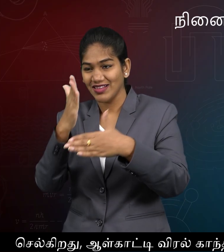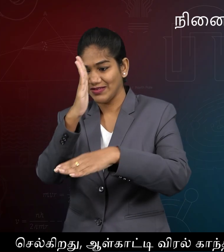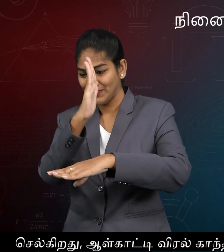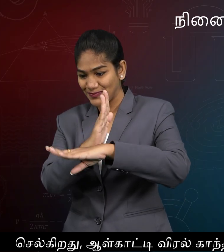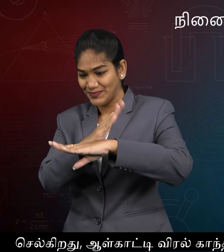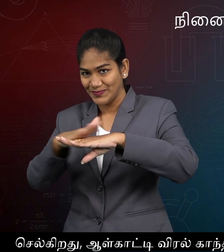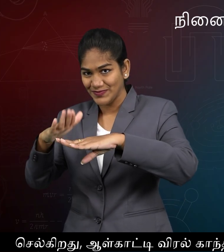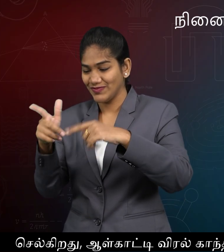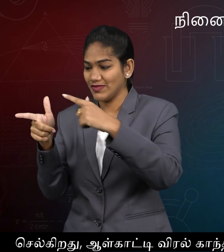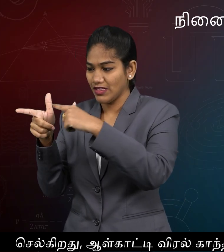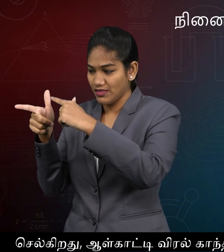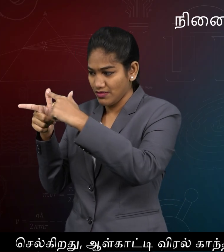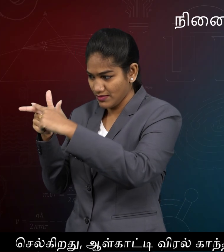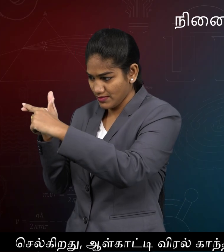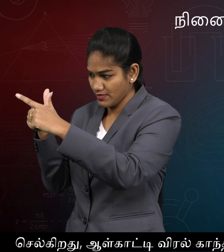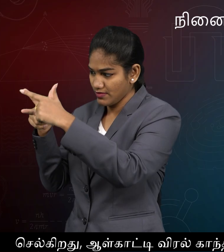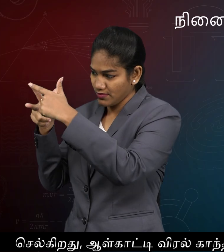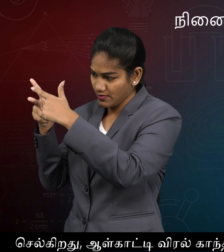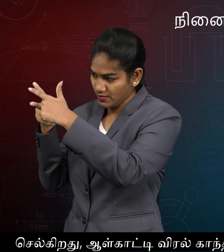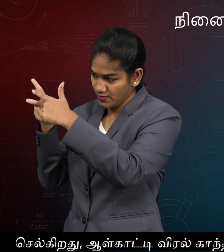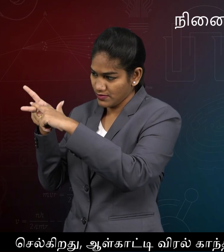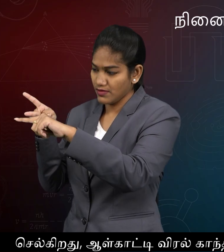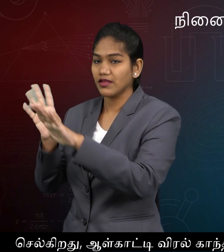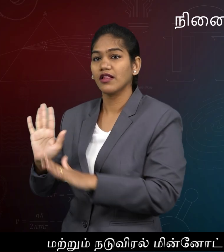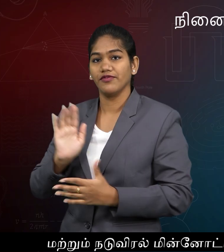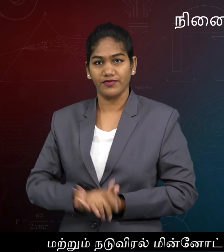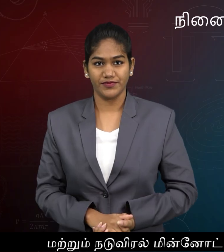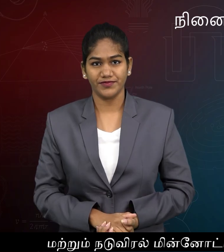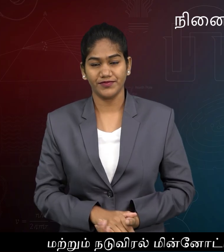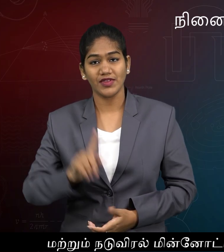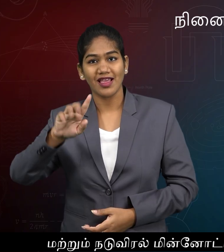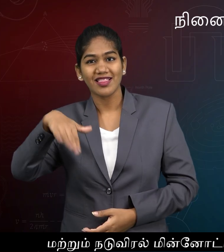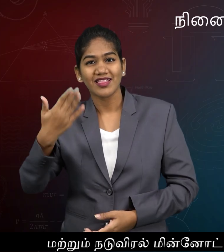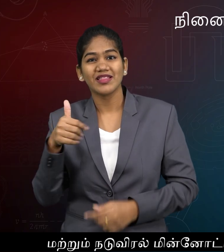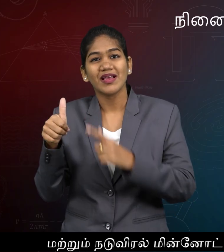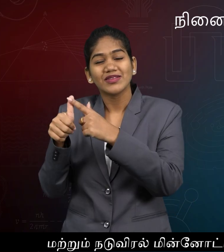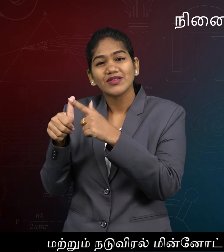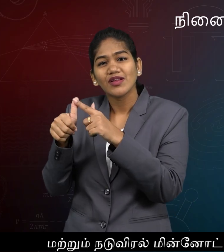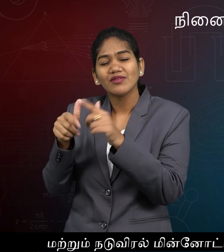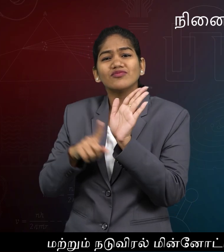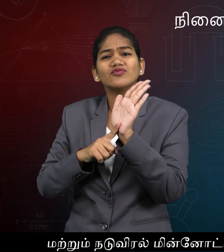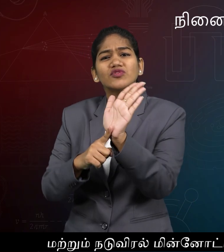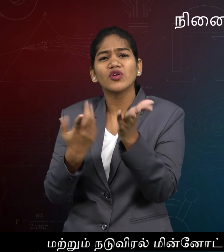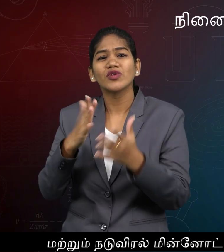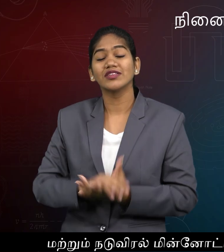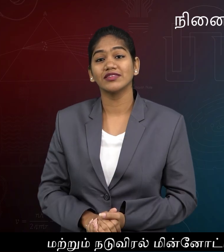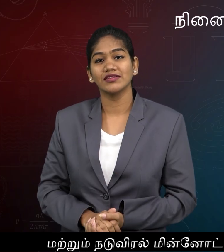விரல் காந்தத்தின் திசையை நோக்கி செல்கிறது, புலம் மற்றும் நடுவிரல் மின்னோட்டத்தின் திசையை நோக்கி செல்கிறது.